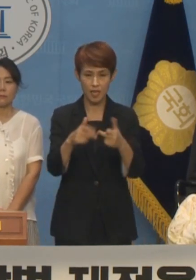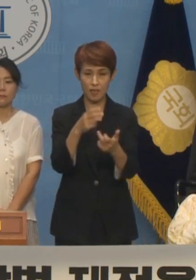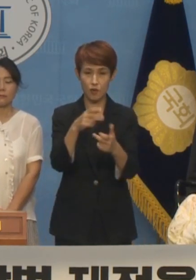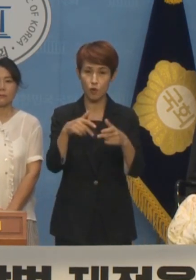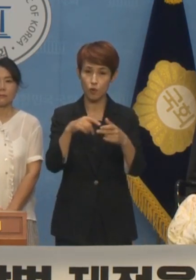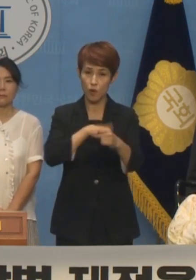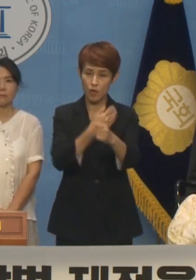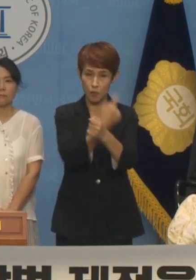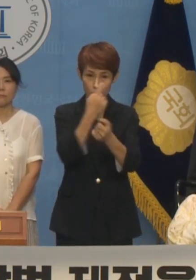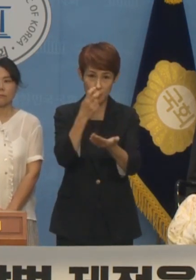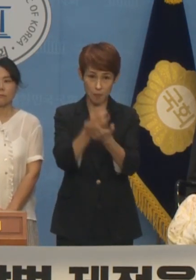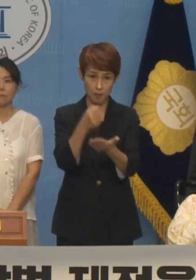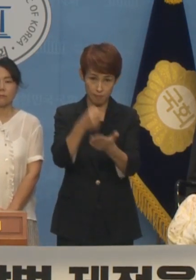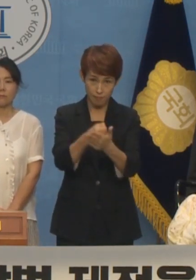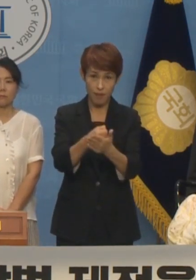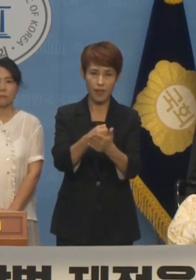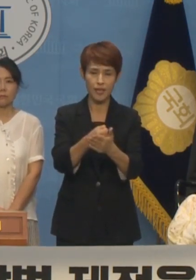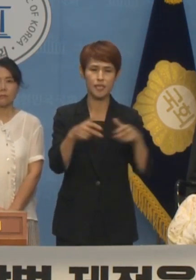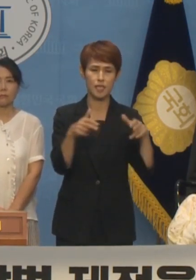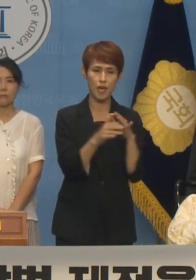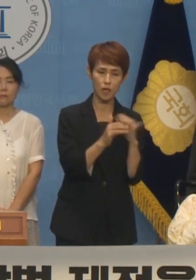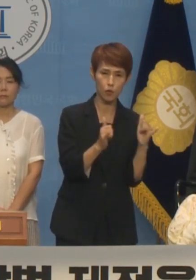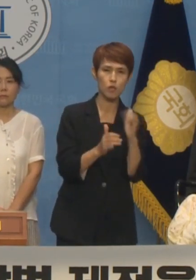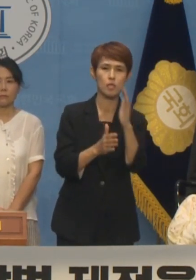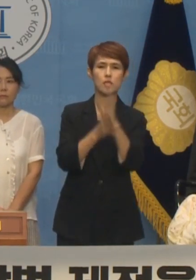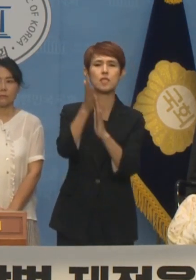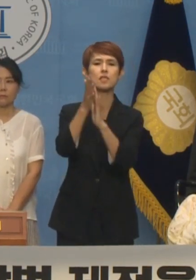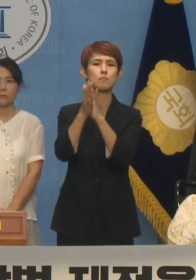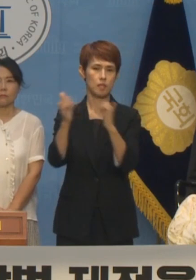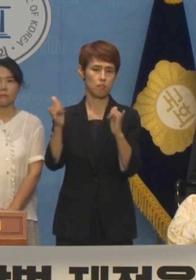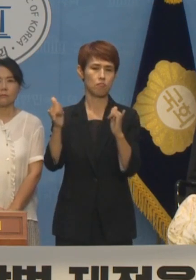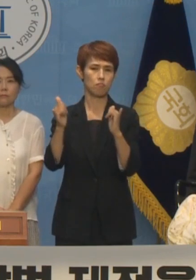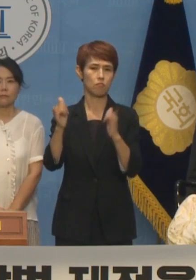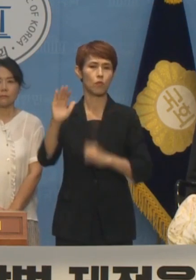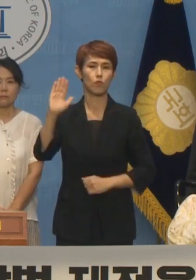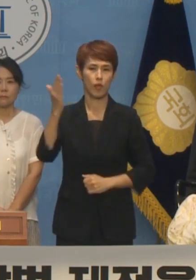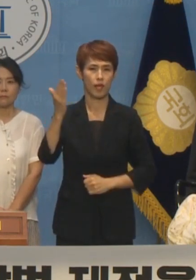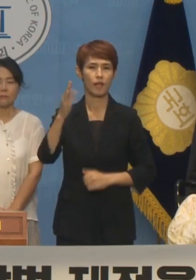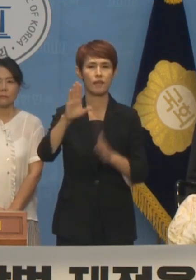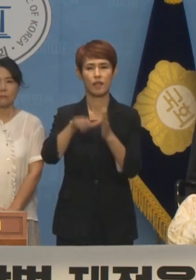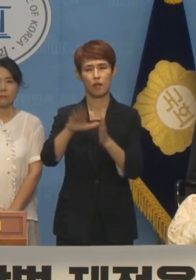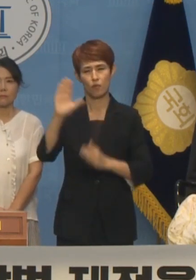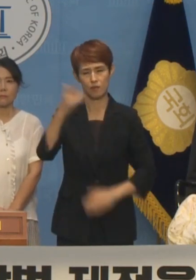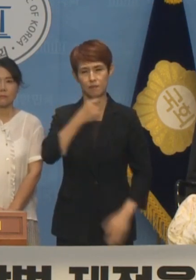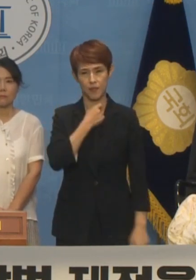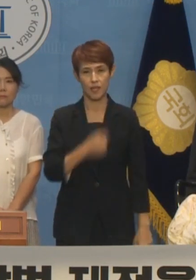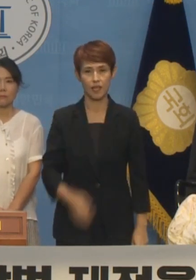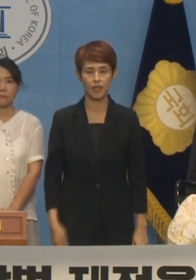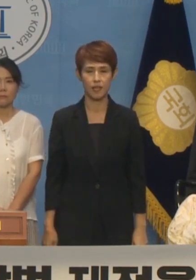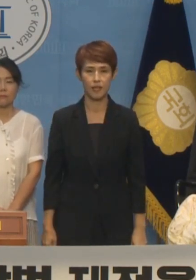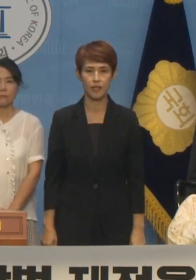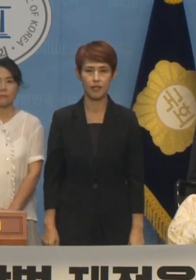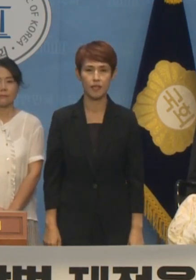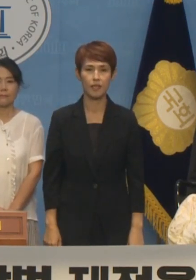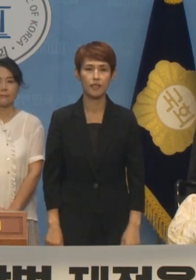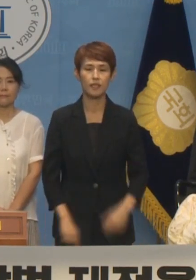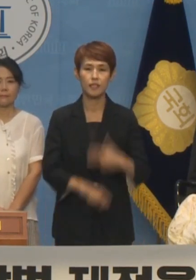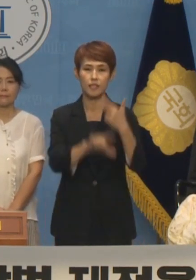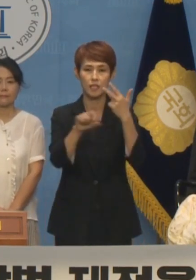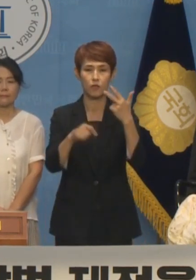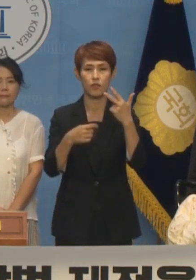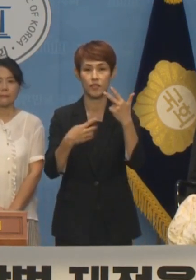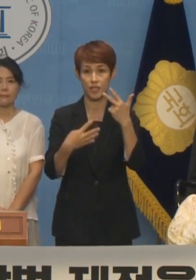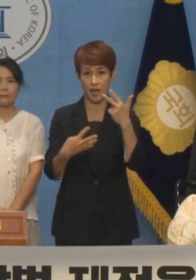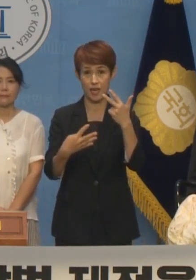권리보장법 제정을 통해 장애인도 시민으로 이동하는 시대로 함께 나가자. 2024년 7월